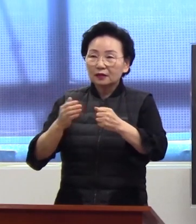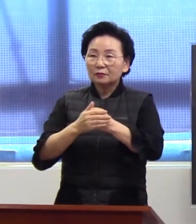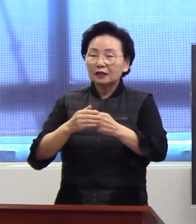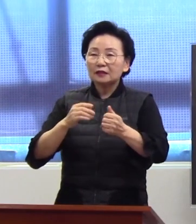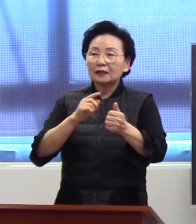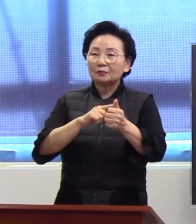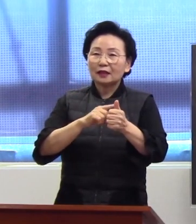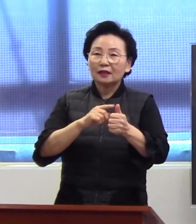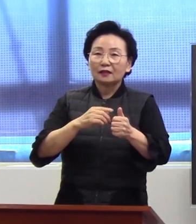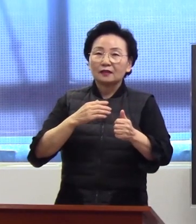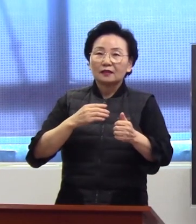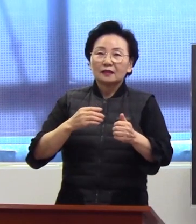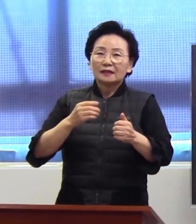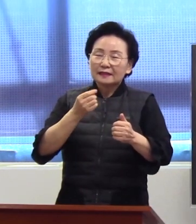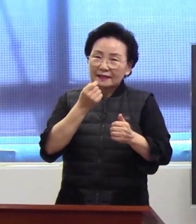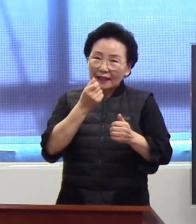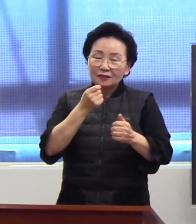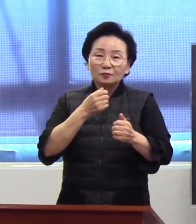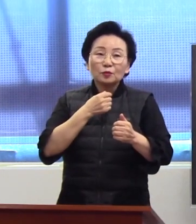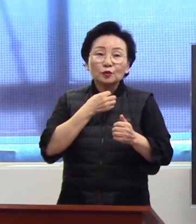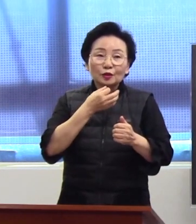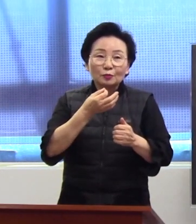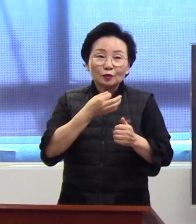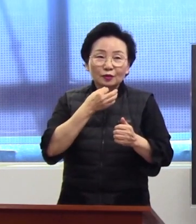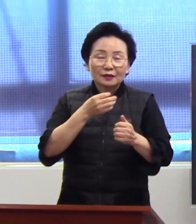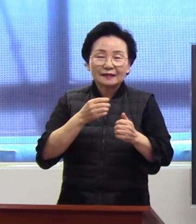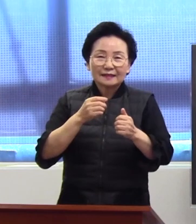때문에 이 남자가 작은